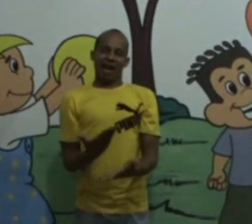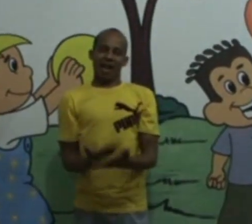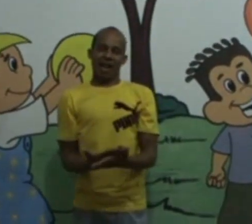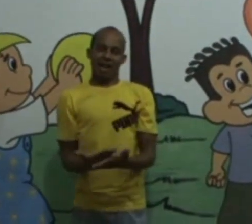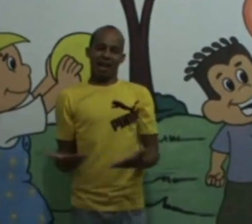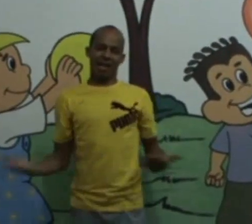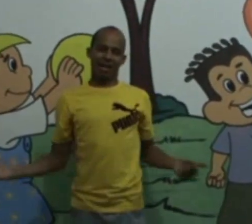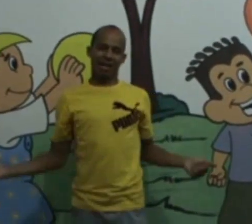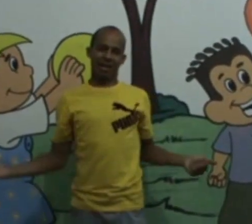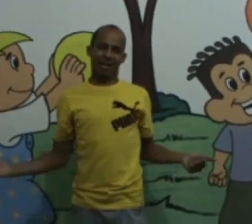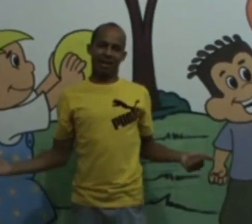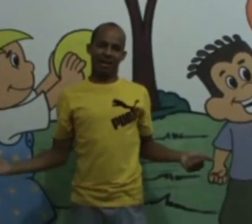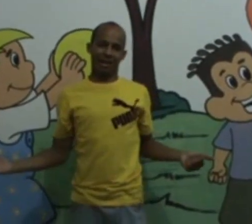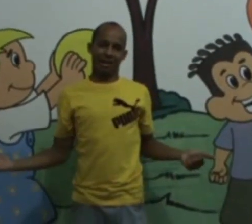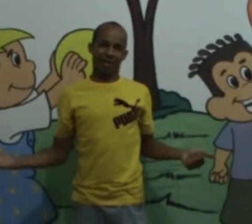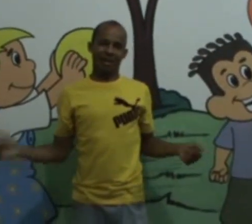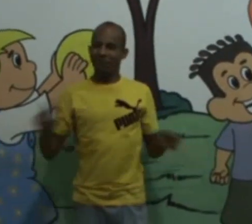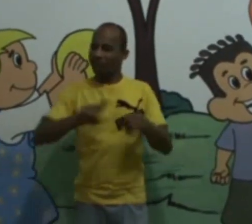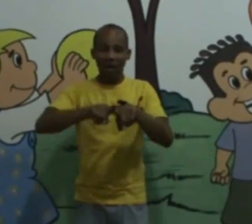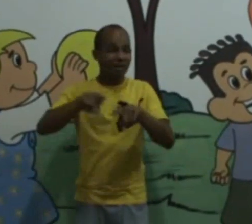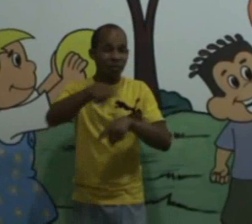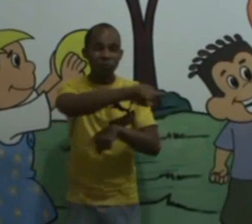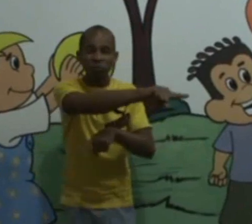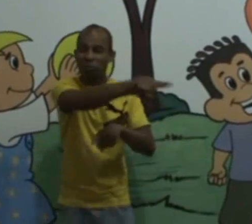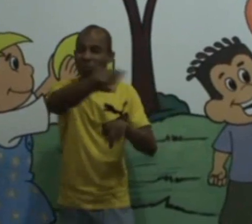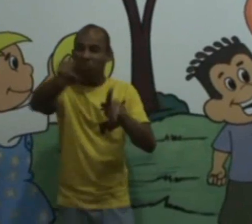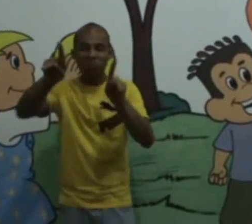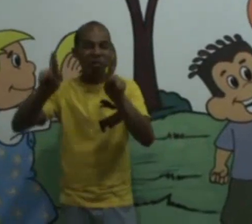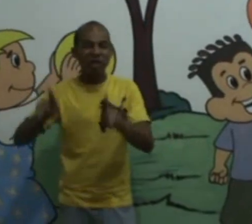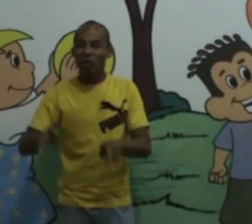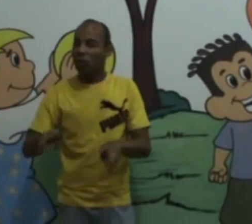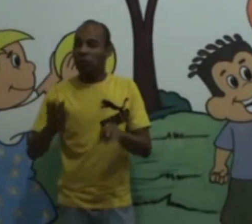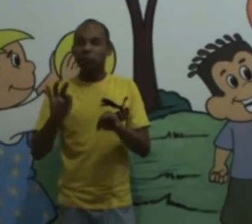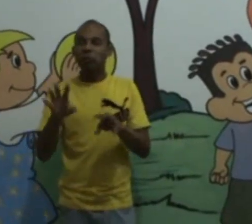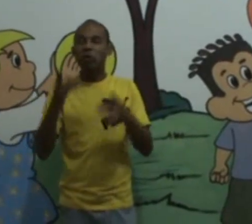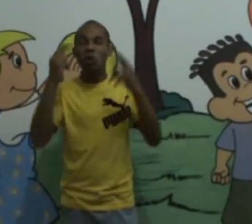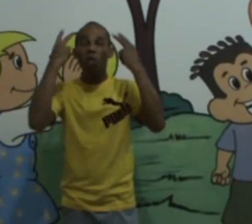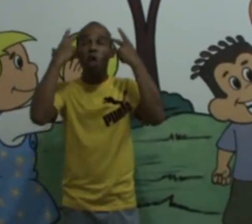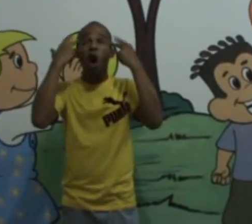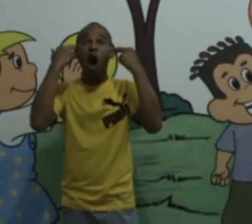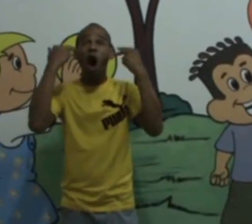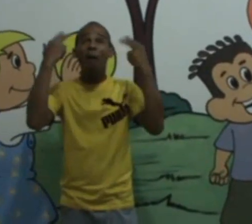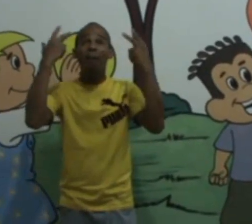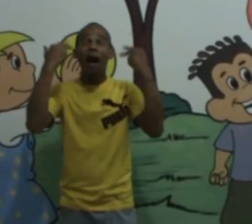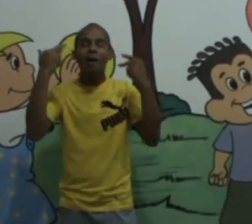nenhuma. Eu fiquei envergonhado, ainda mais no primeiro dia de